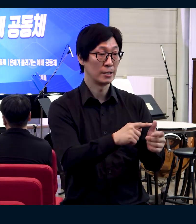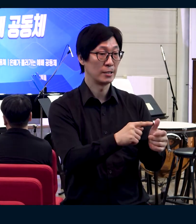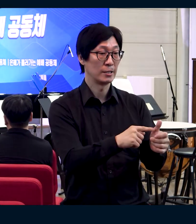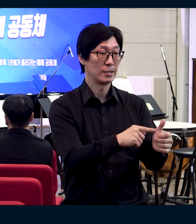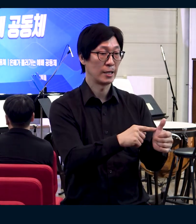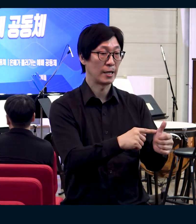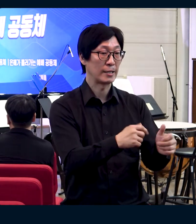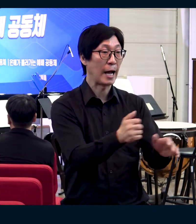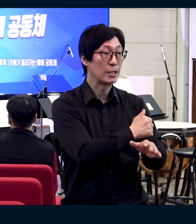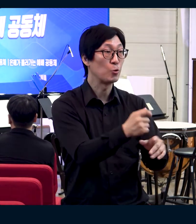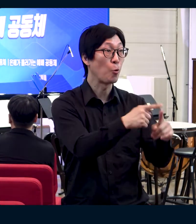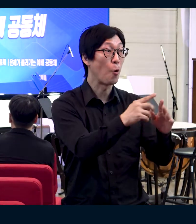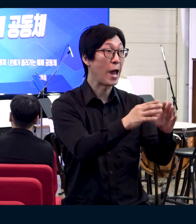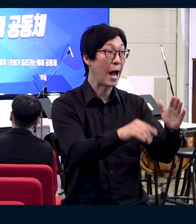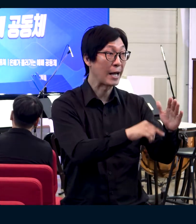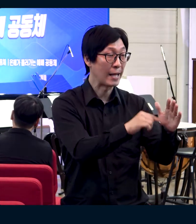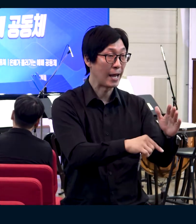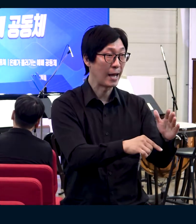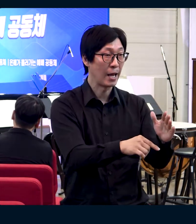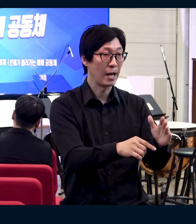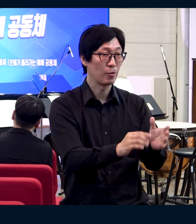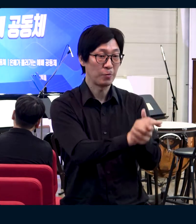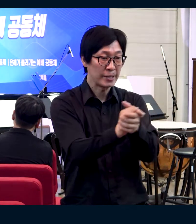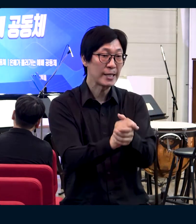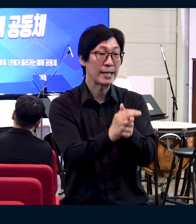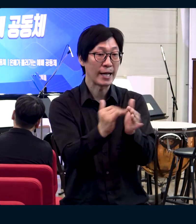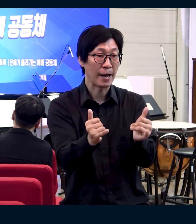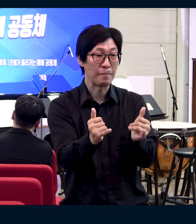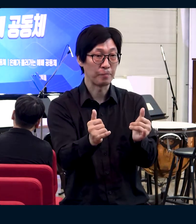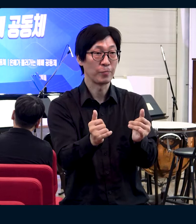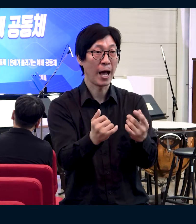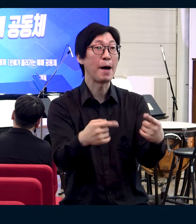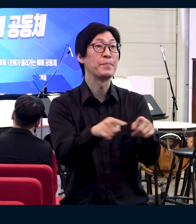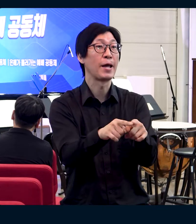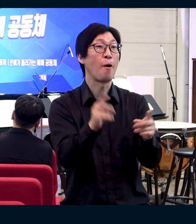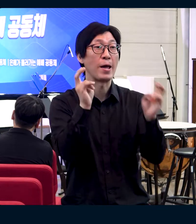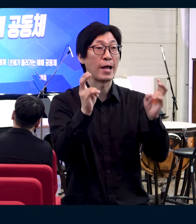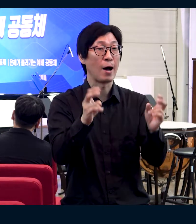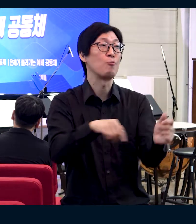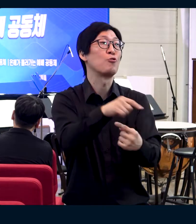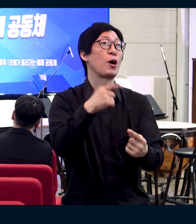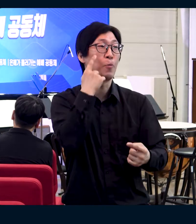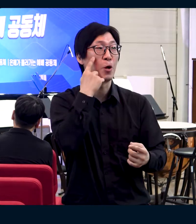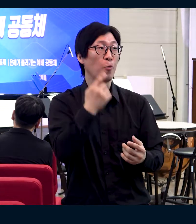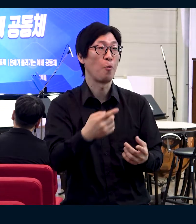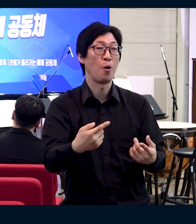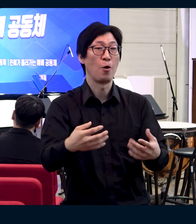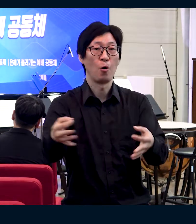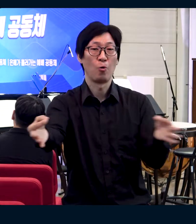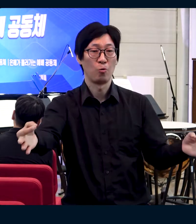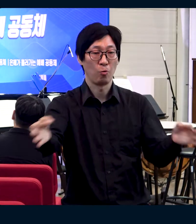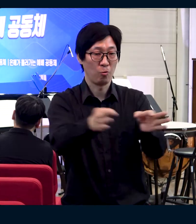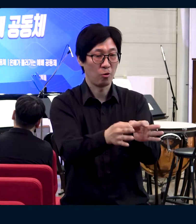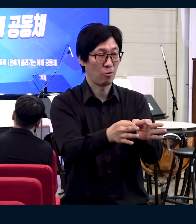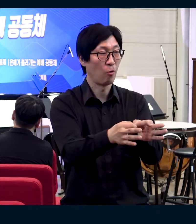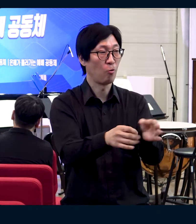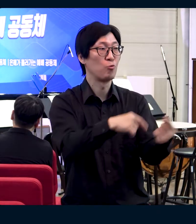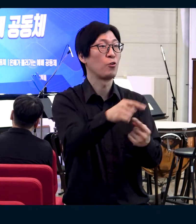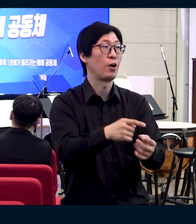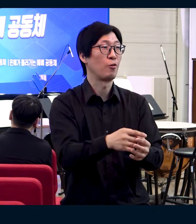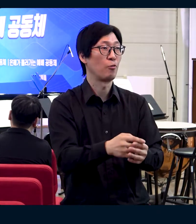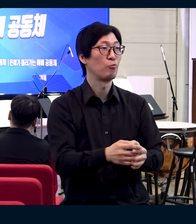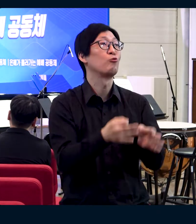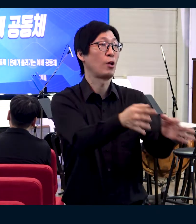그 같은 교인 가운데서 동업자를 부른 거예요. 자기 혼자 능력으로 안 되니까 재정적인 거 뭐 이런 거